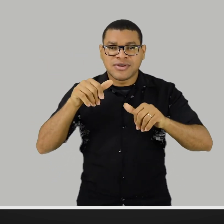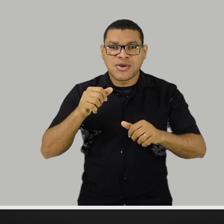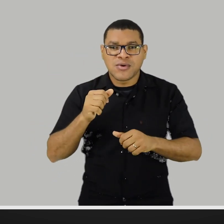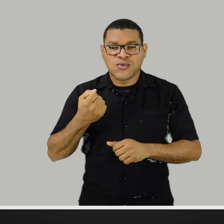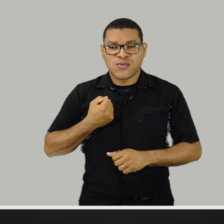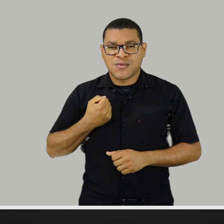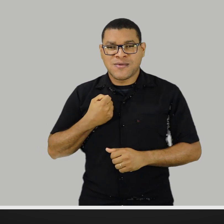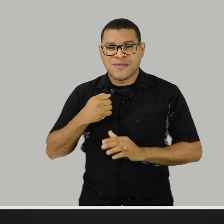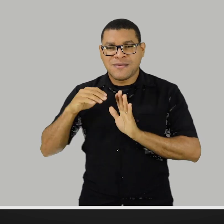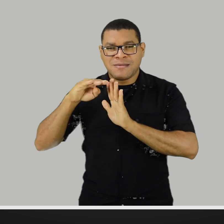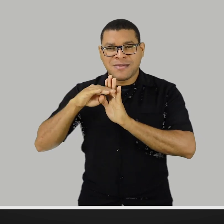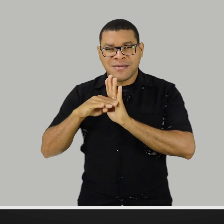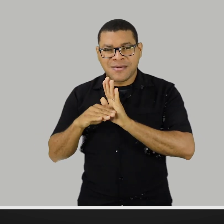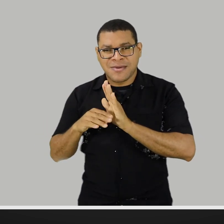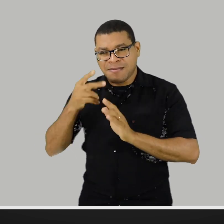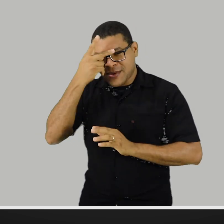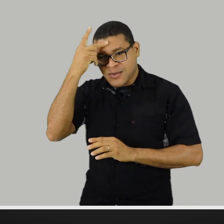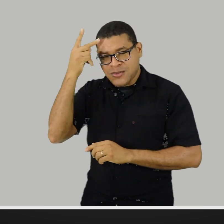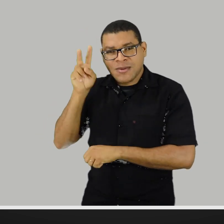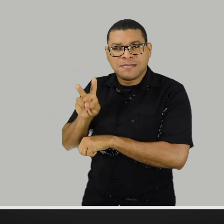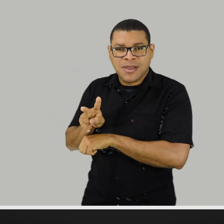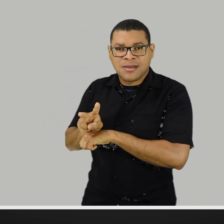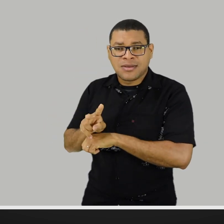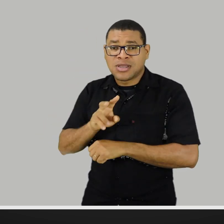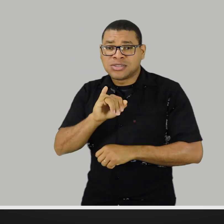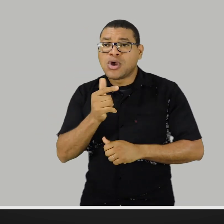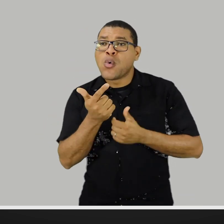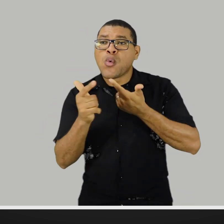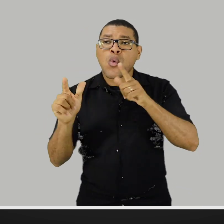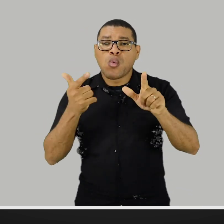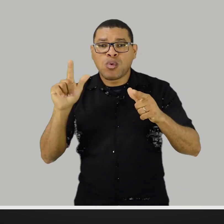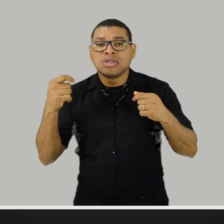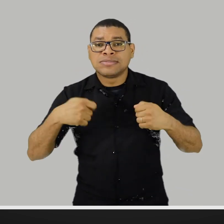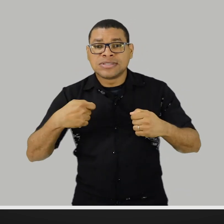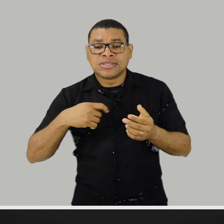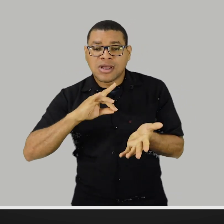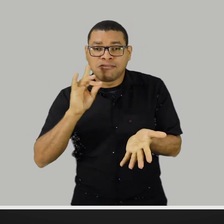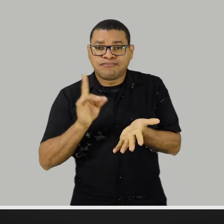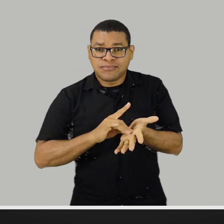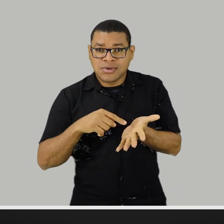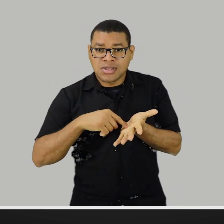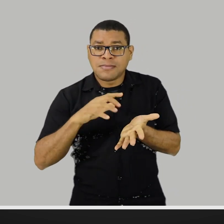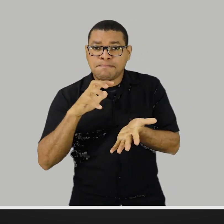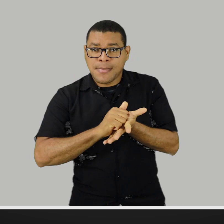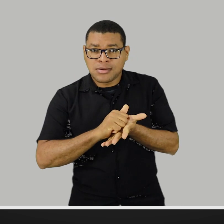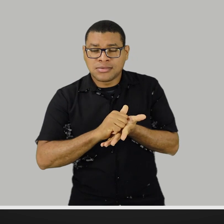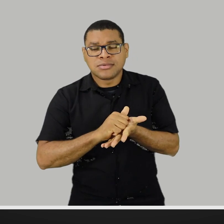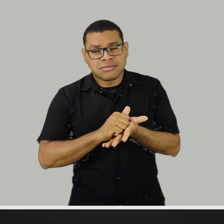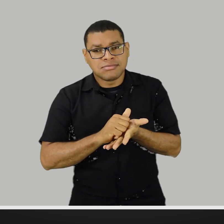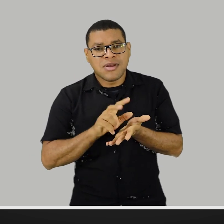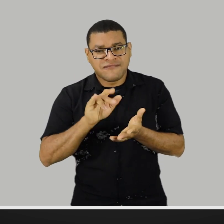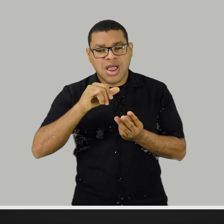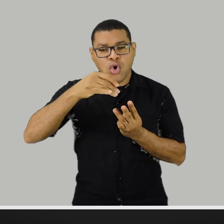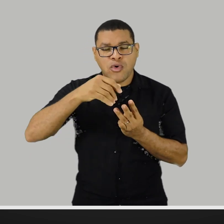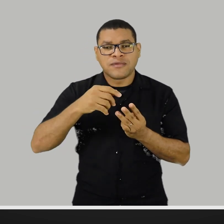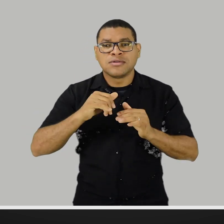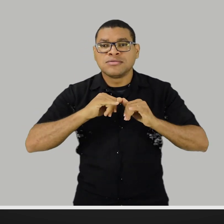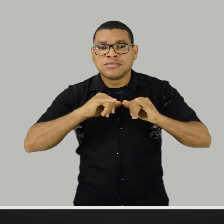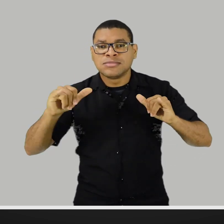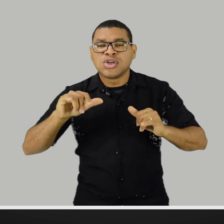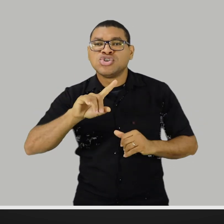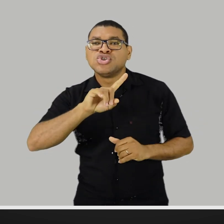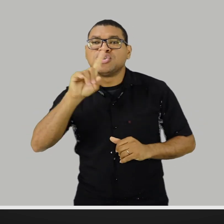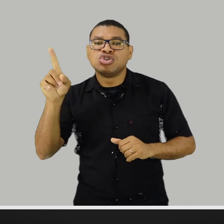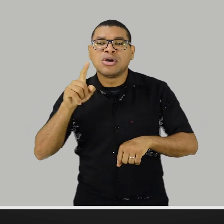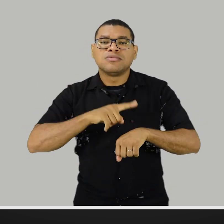em sendo necessárias outras convocações para confirmação de matrícula a UFES divulgar a data